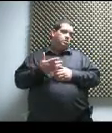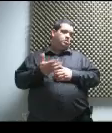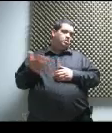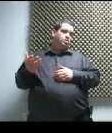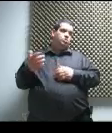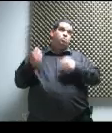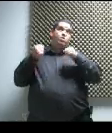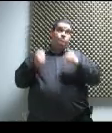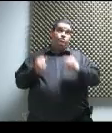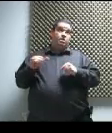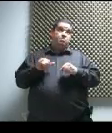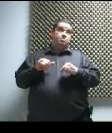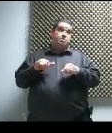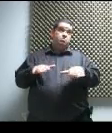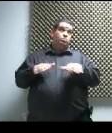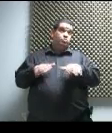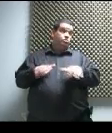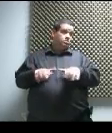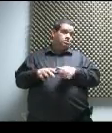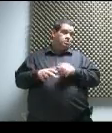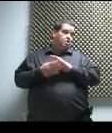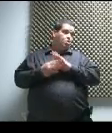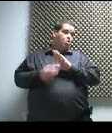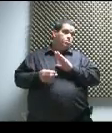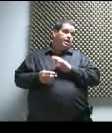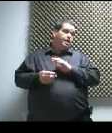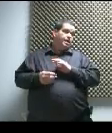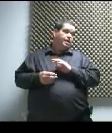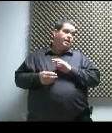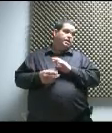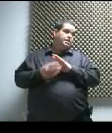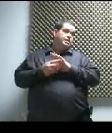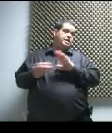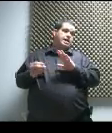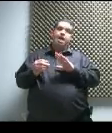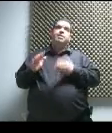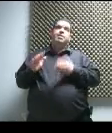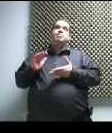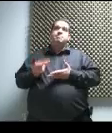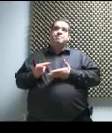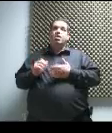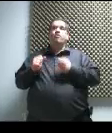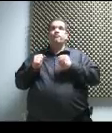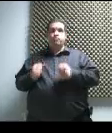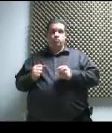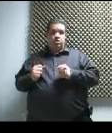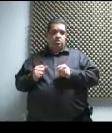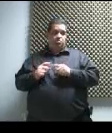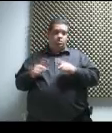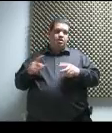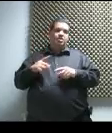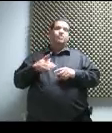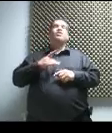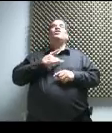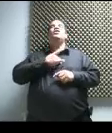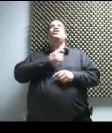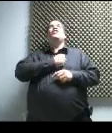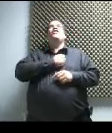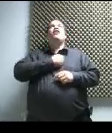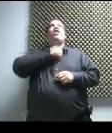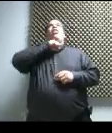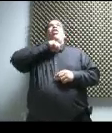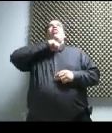de intensas que el mismo sismo? Puede... ¿Las réplicas? Generalmente la réplica es de menor intensidad. Pero ya con el corazón en el pescuezo,